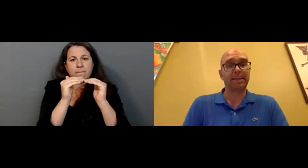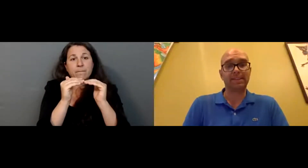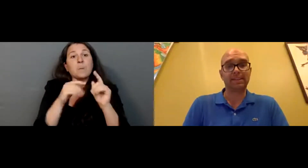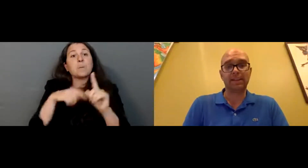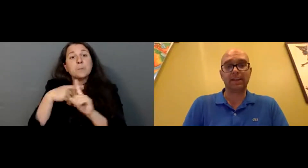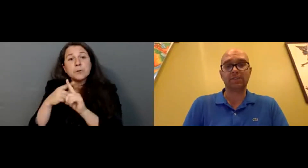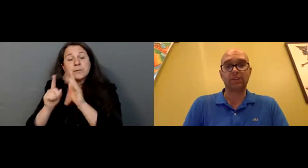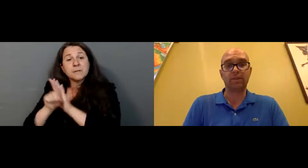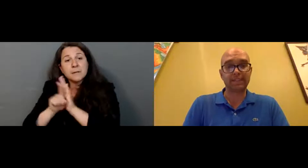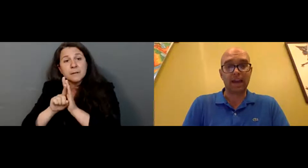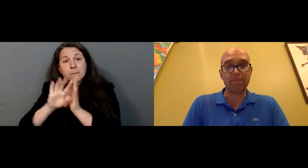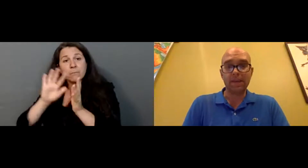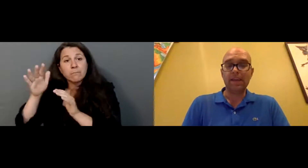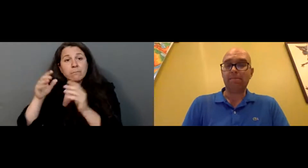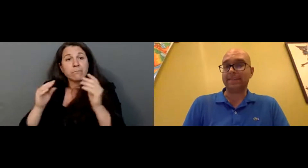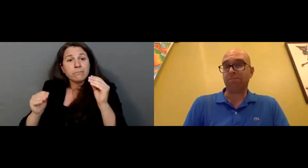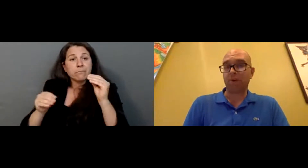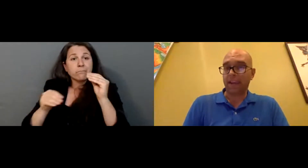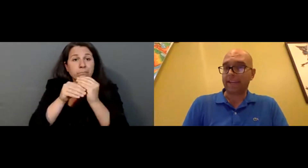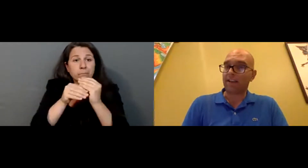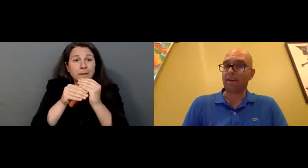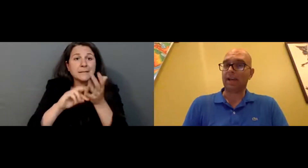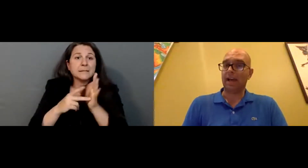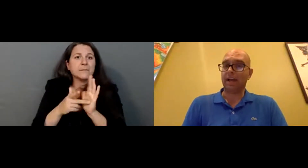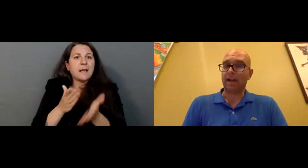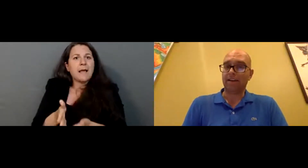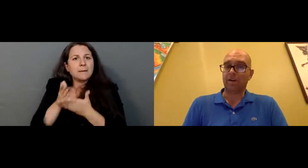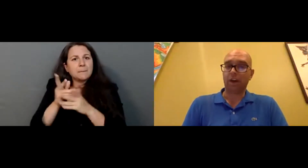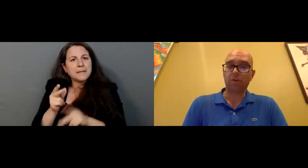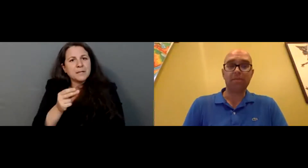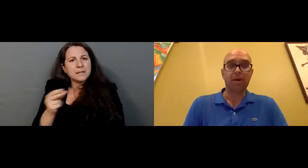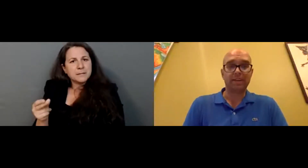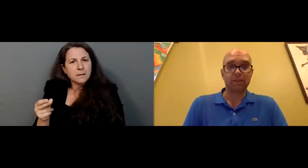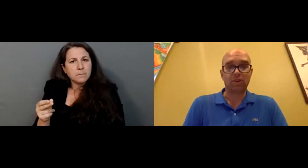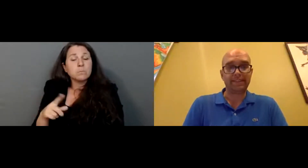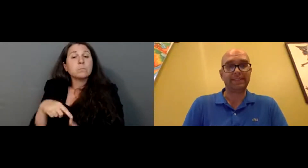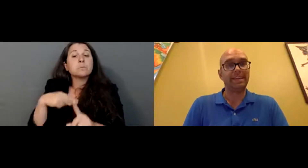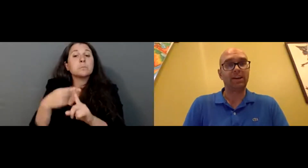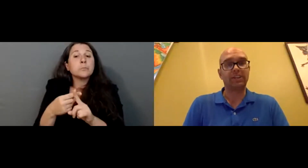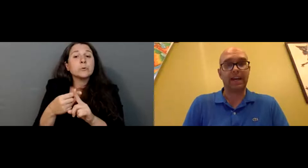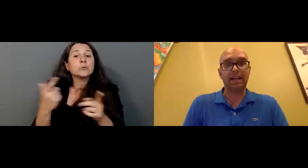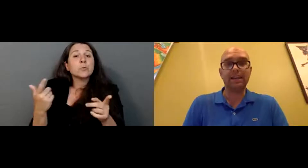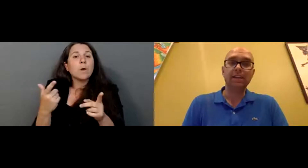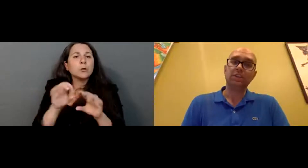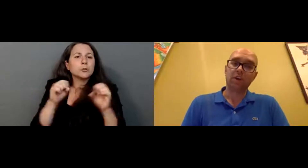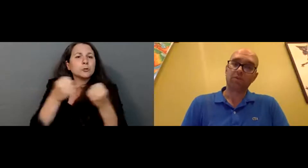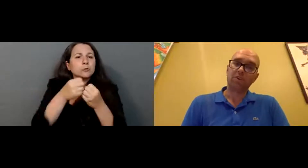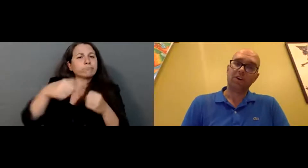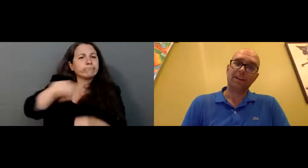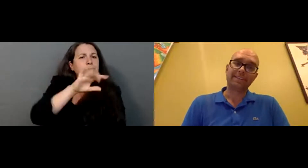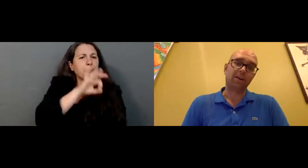les personnes en situation de handicap, mais ça pourrait également avoir des retombées importantes sur la société en général.